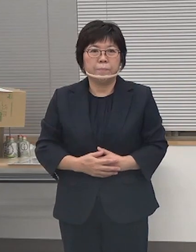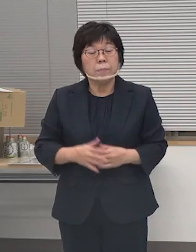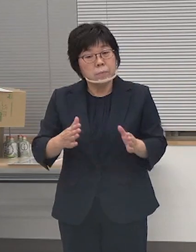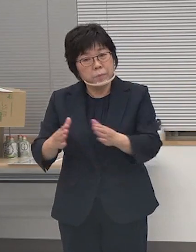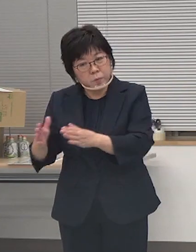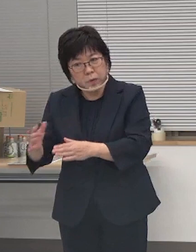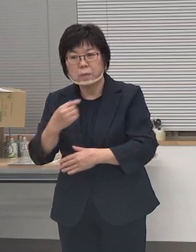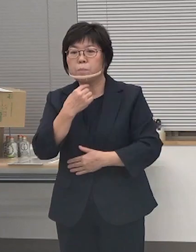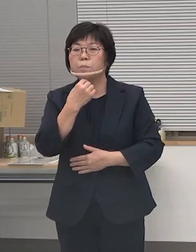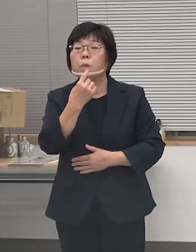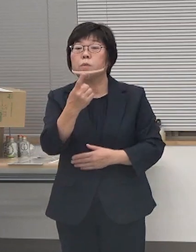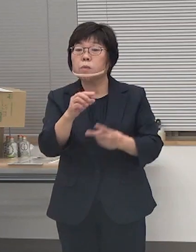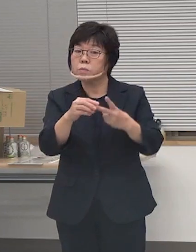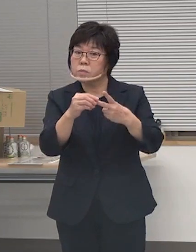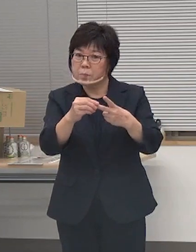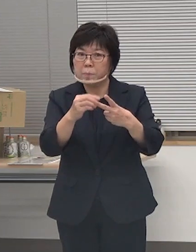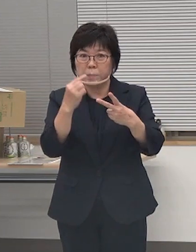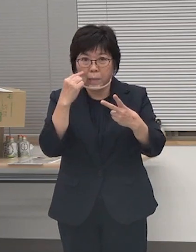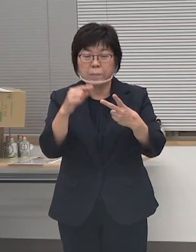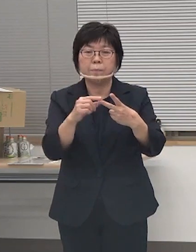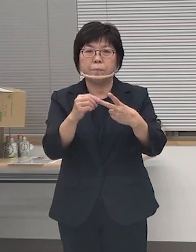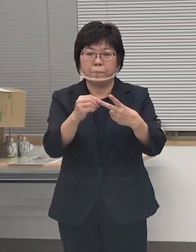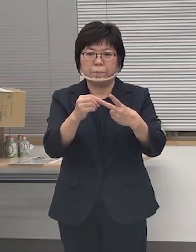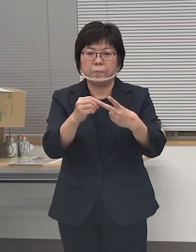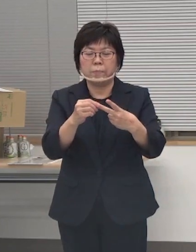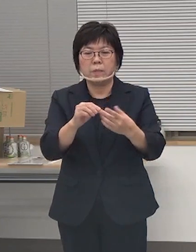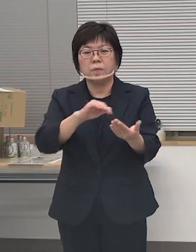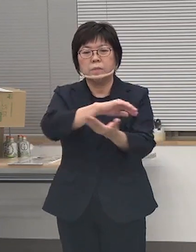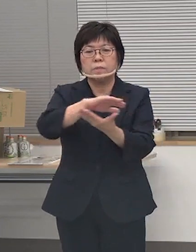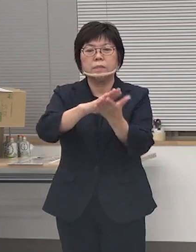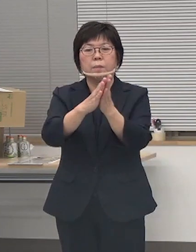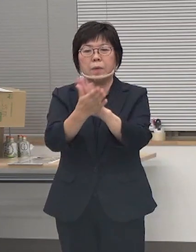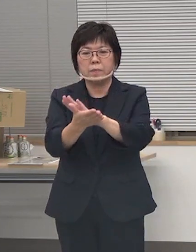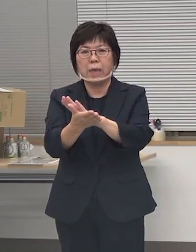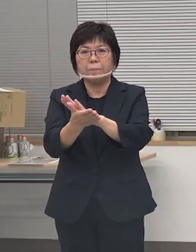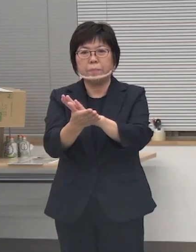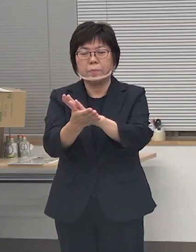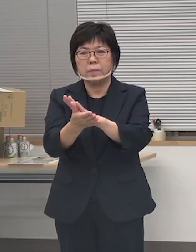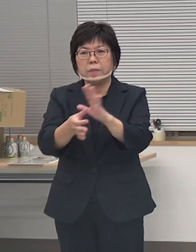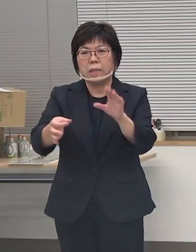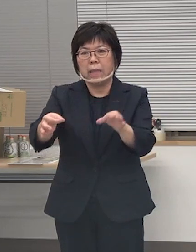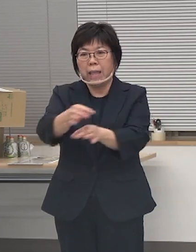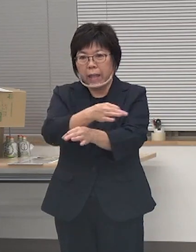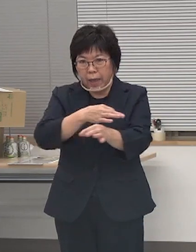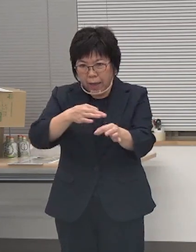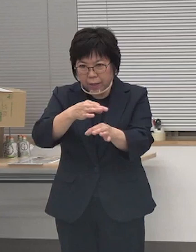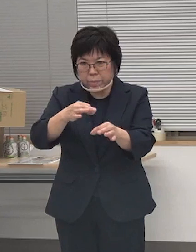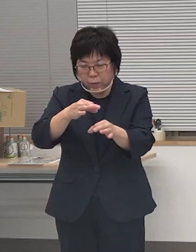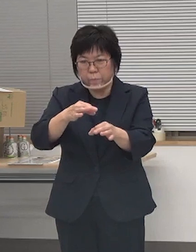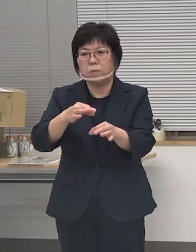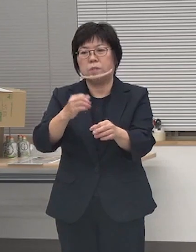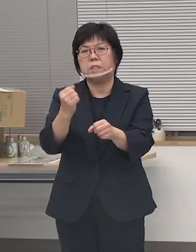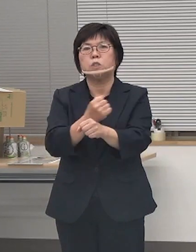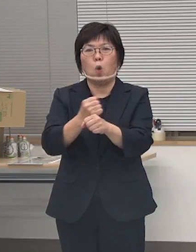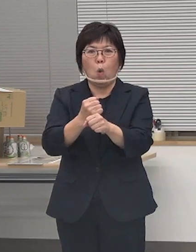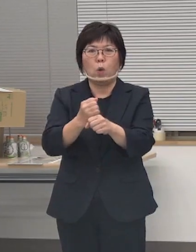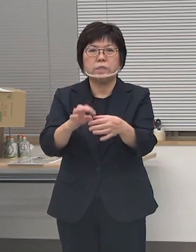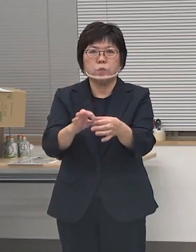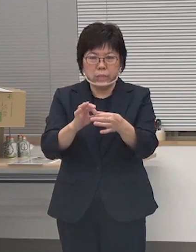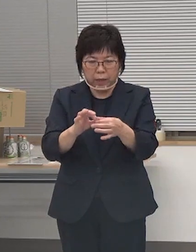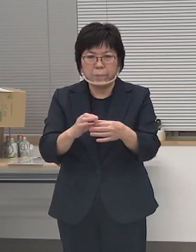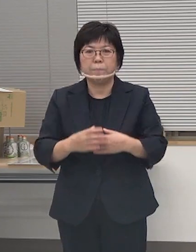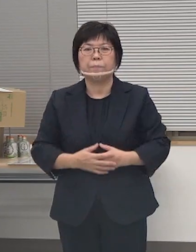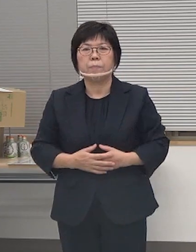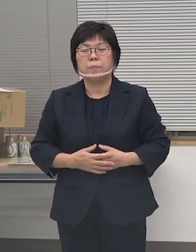2点目ですけれども、県営の競輪事業における観客を入れての開 開催の再